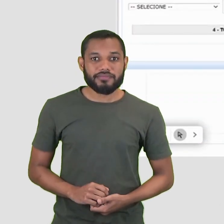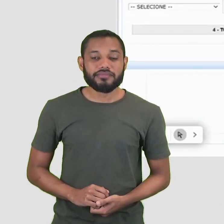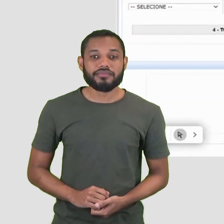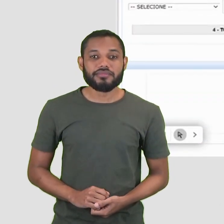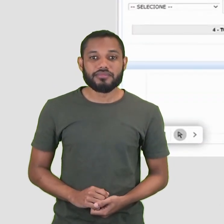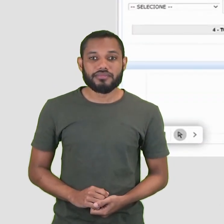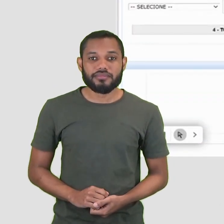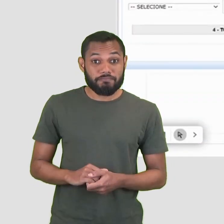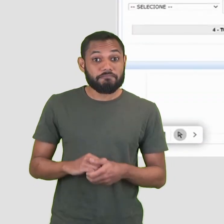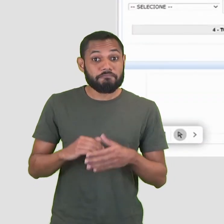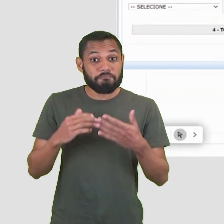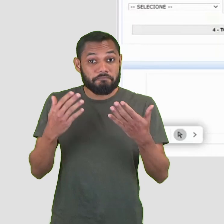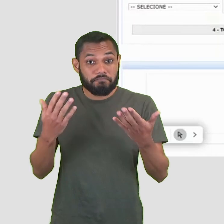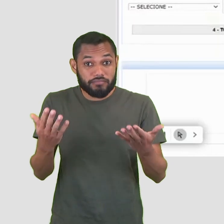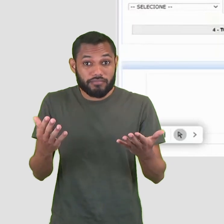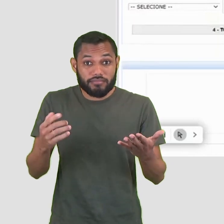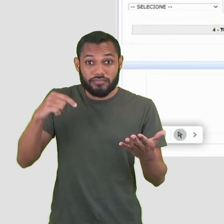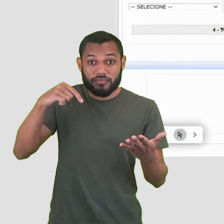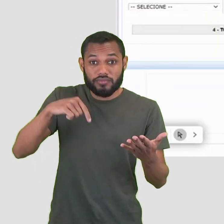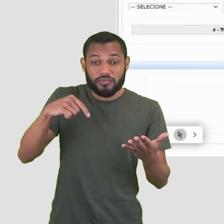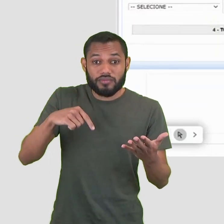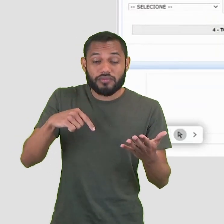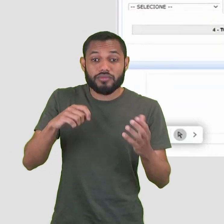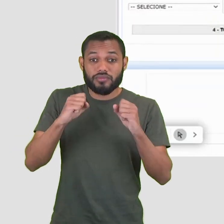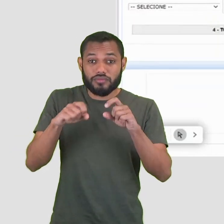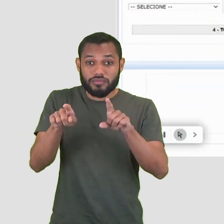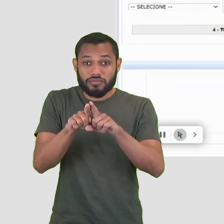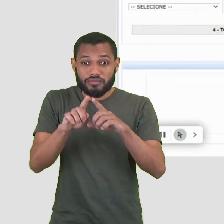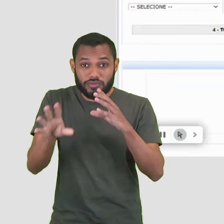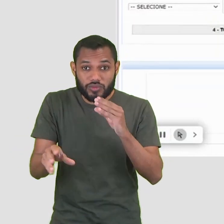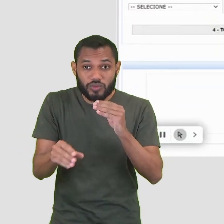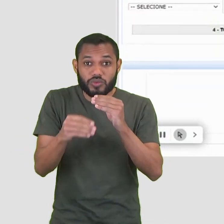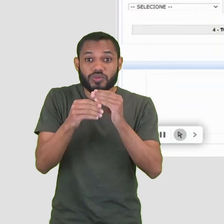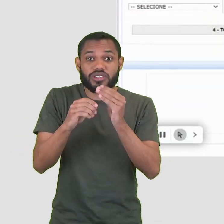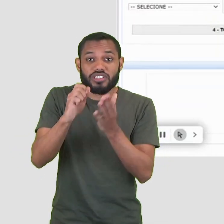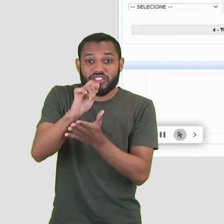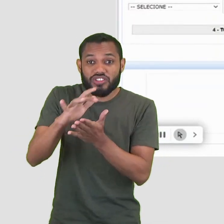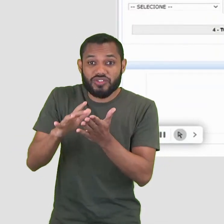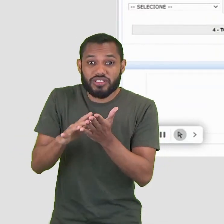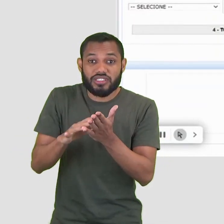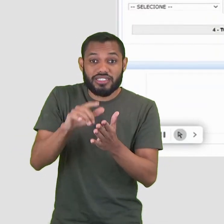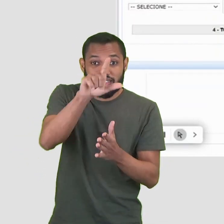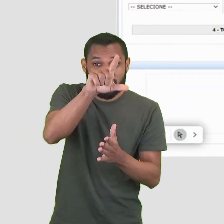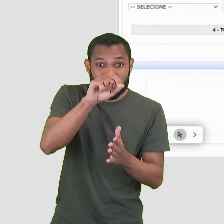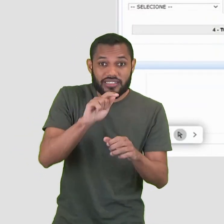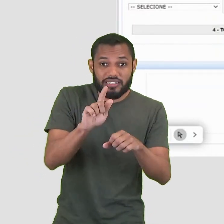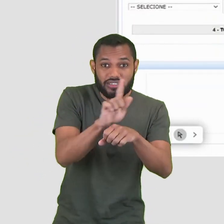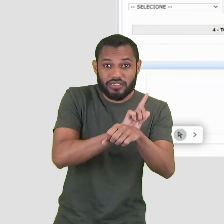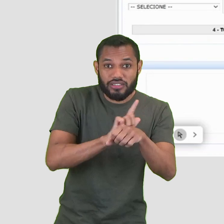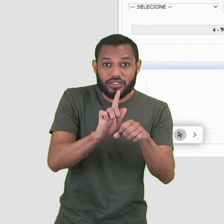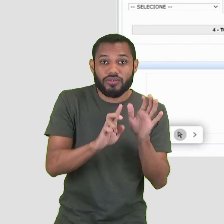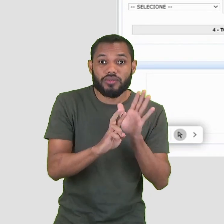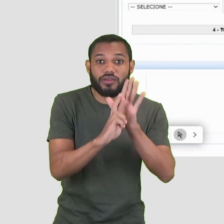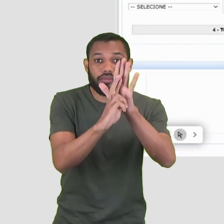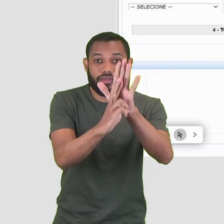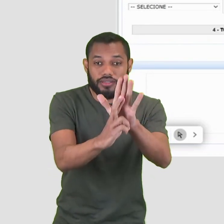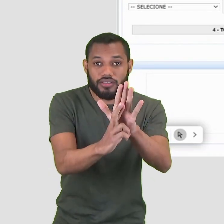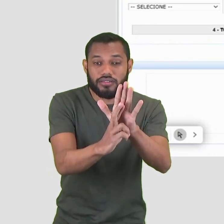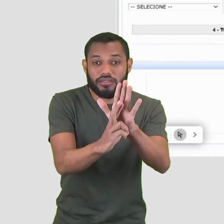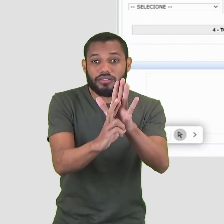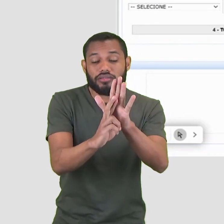Vejam, aqui a gente pode incluir também as atividades de designação, gestão e representação,